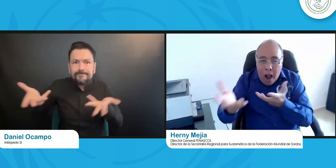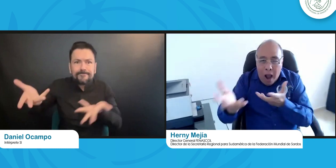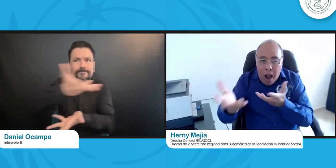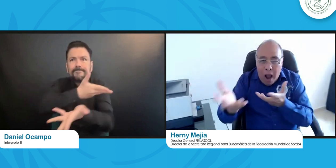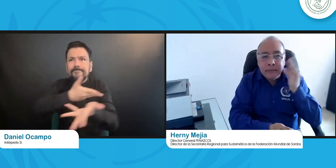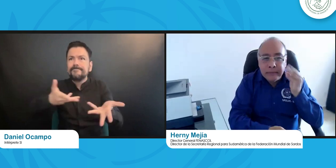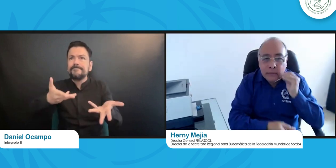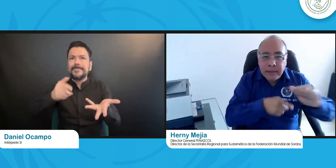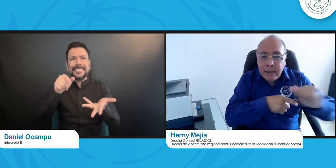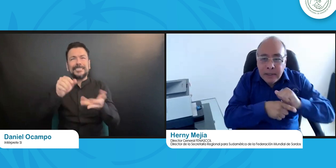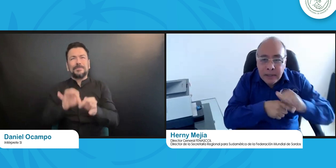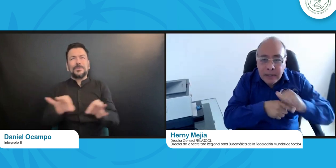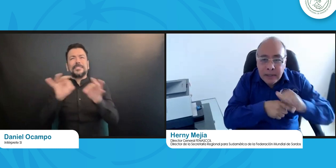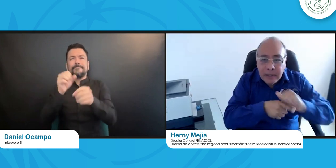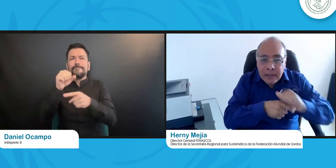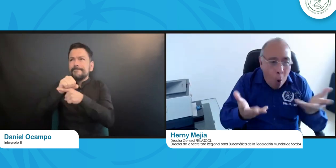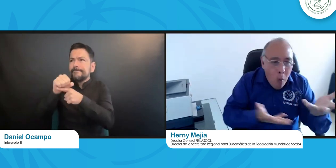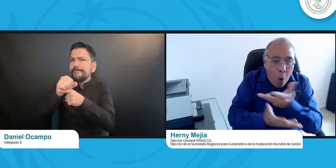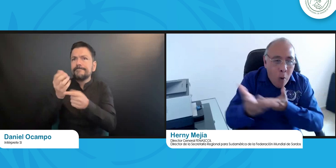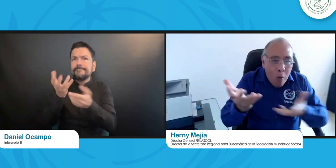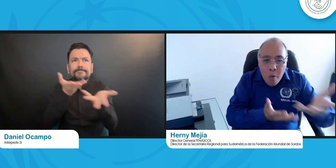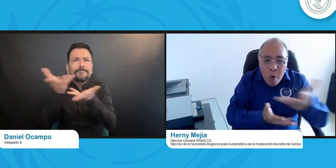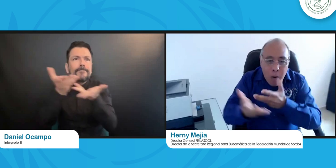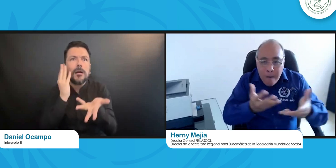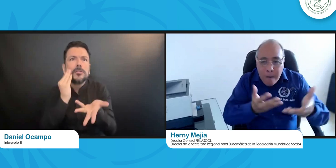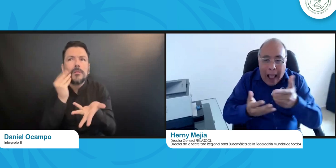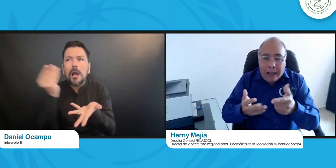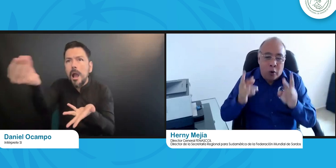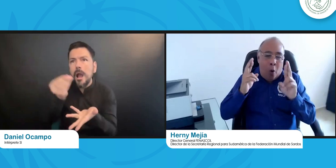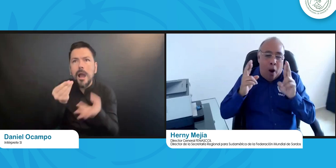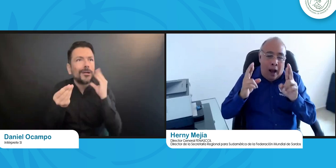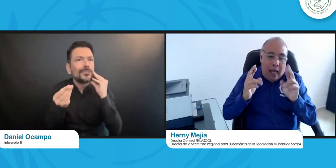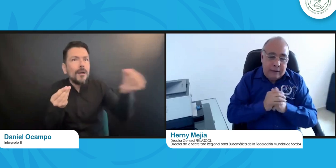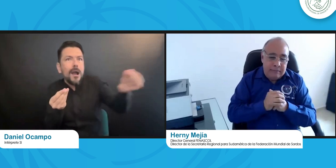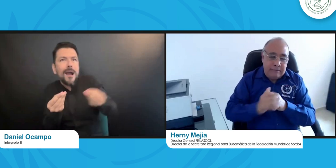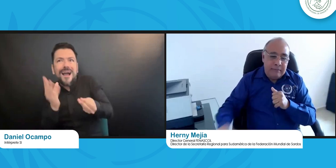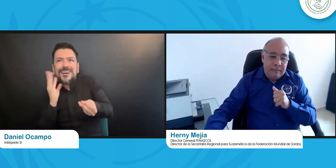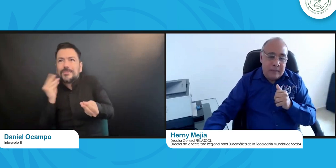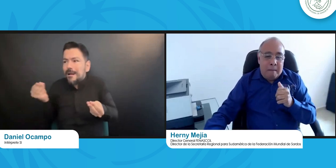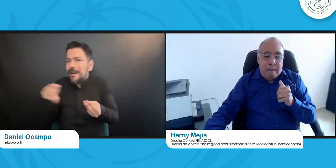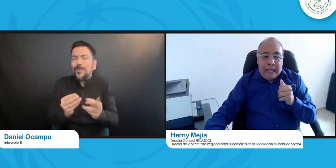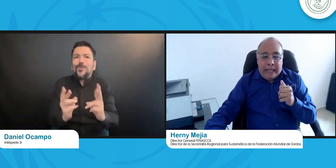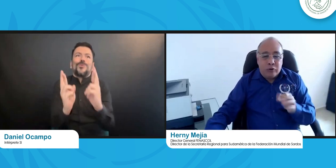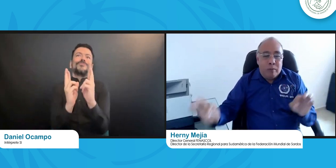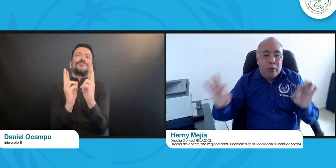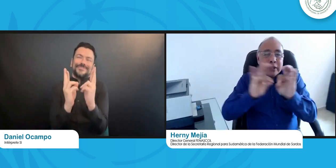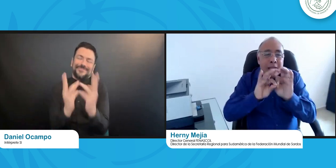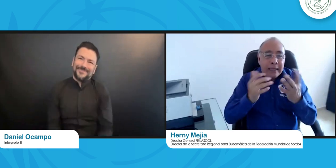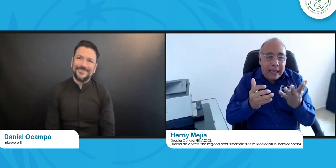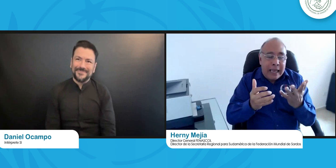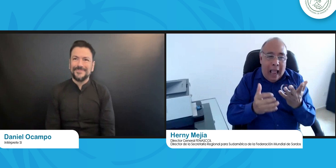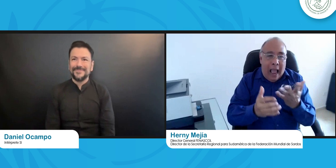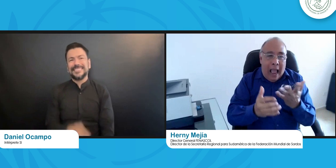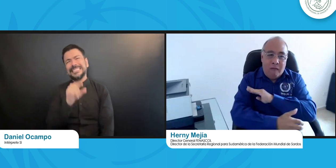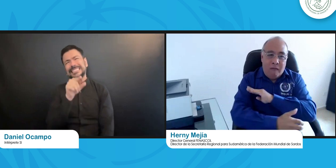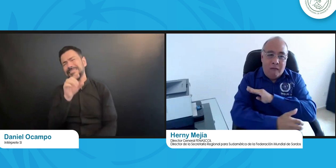de articular y fortalecer acciones, mostrar buenas prácticas y experiencias. Ojalá se